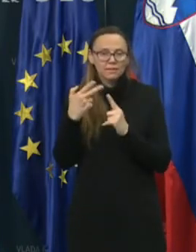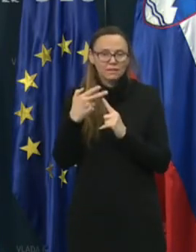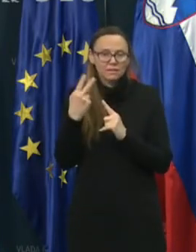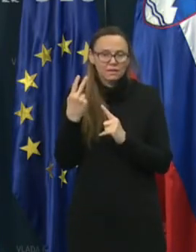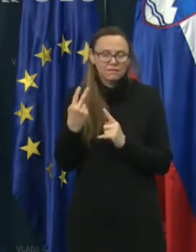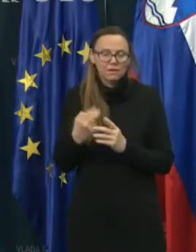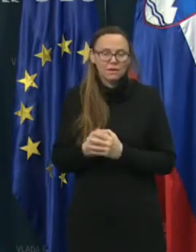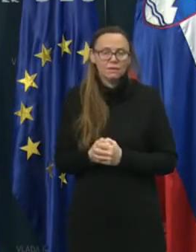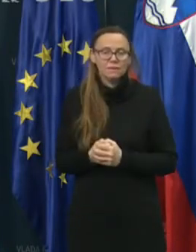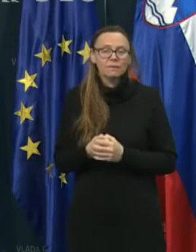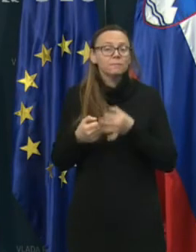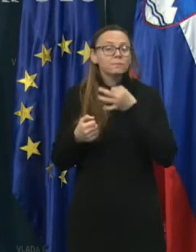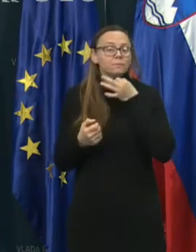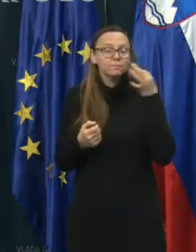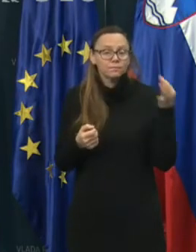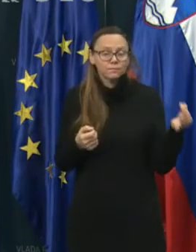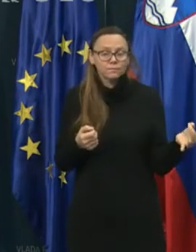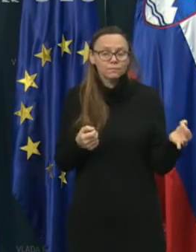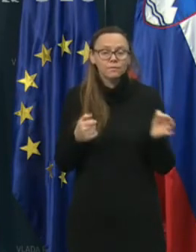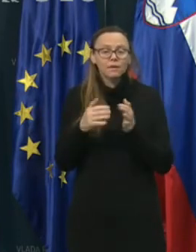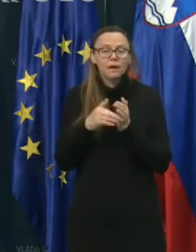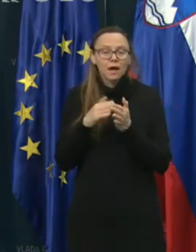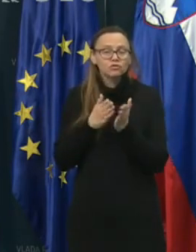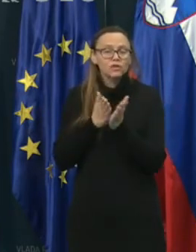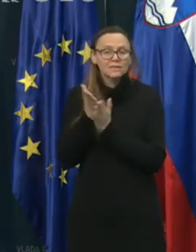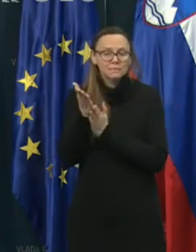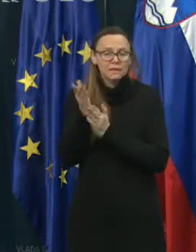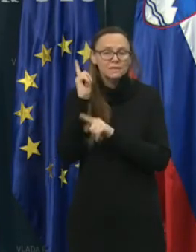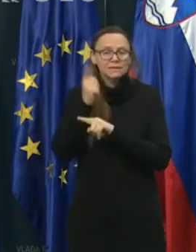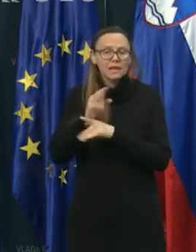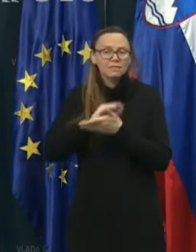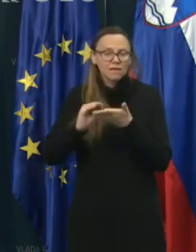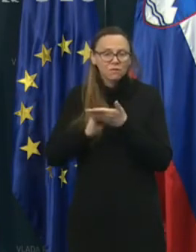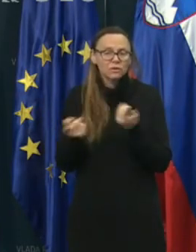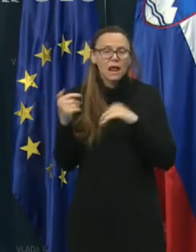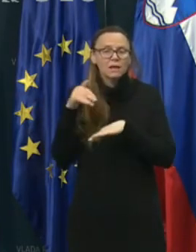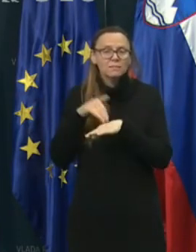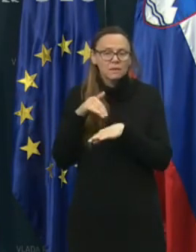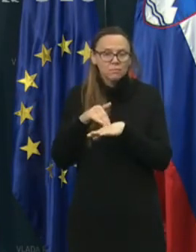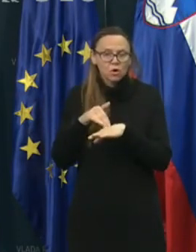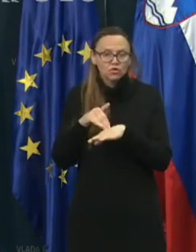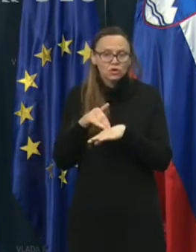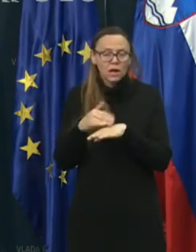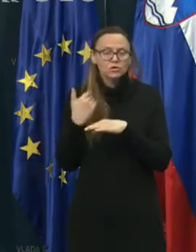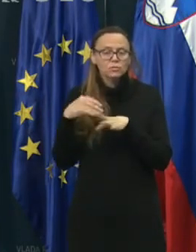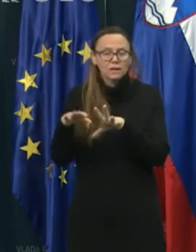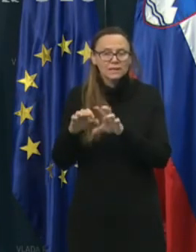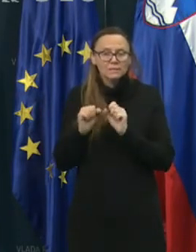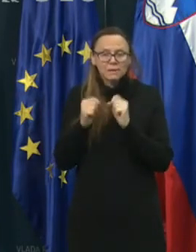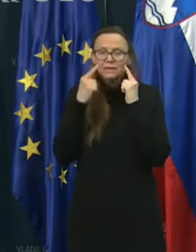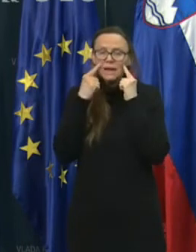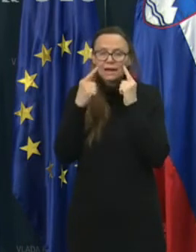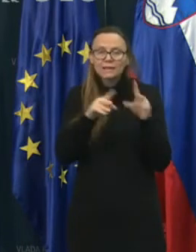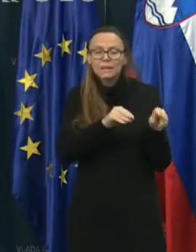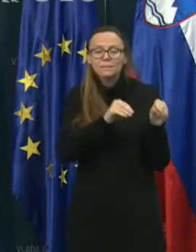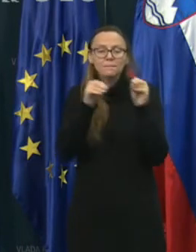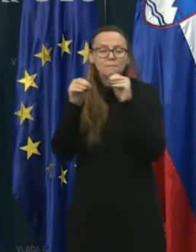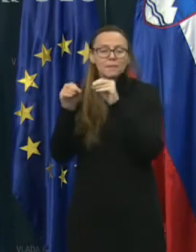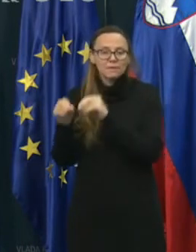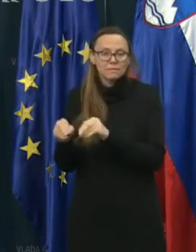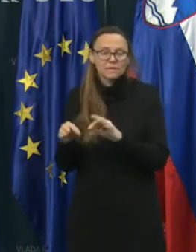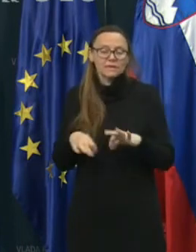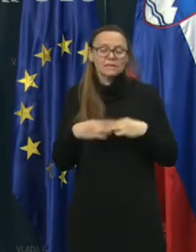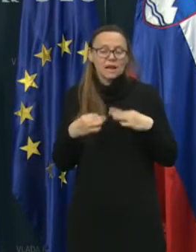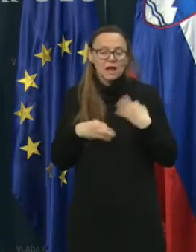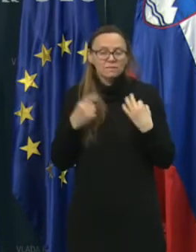sprašuje, kakšne smernice, navodila ali priporočila so bila sprejeta glede premestitve zdravih stanovalcev